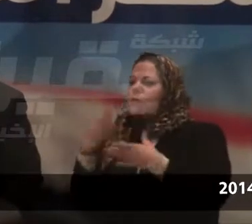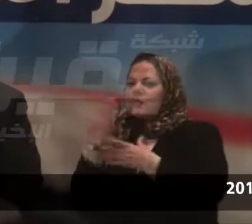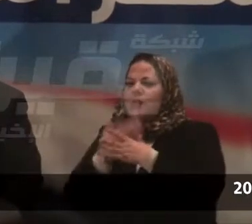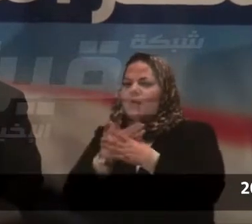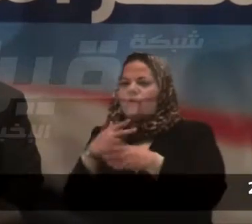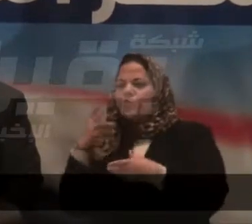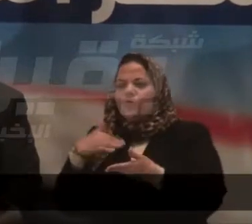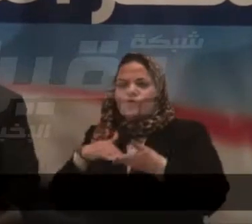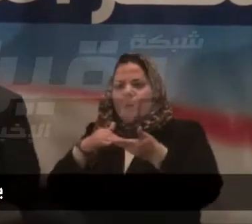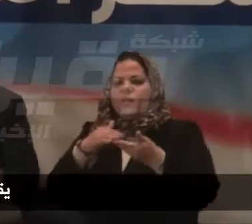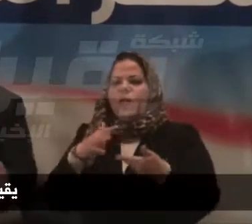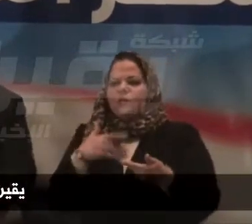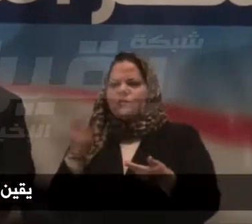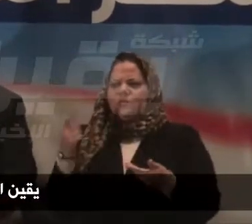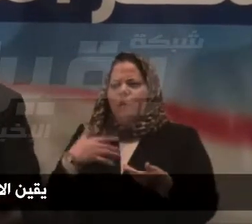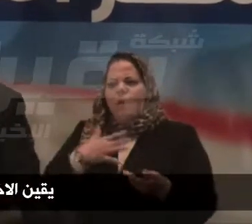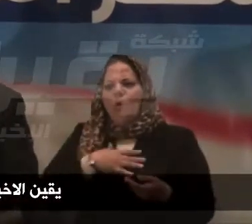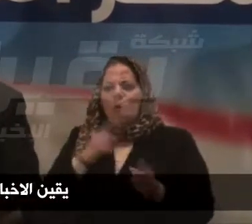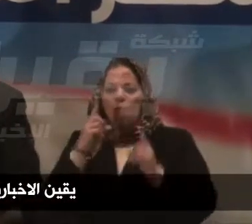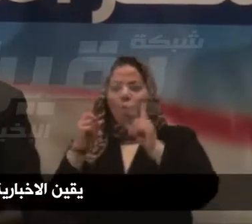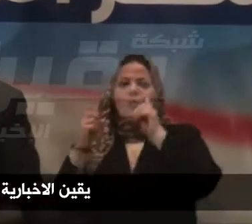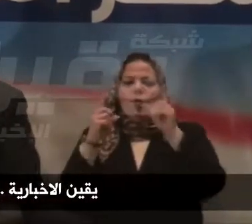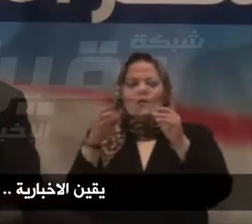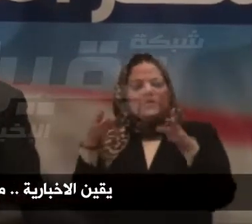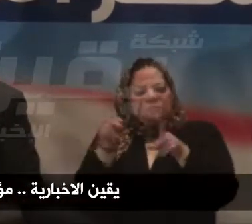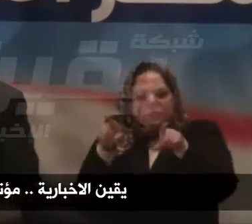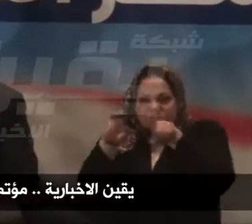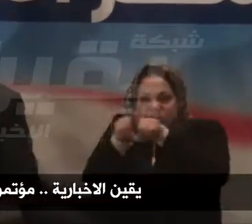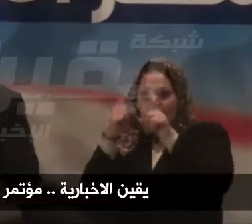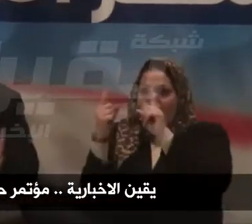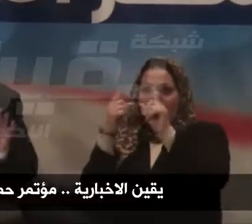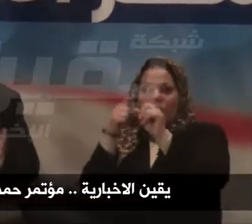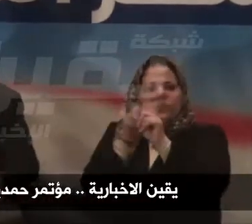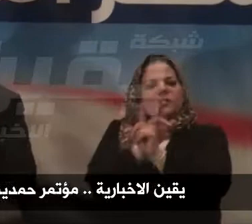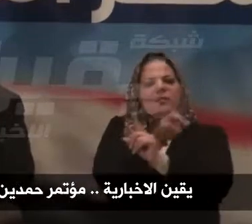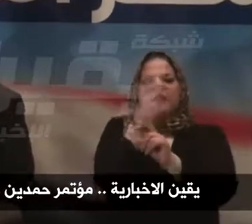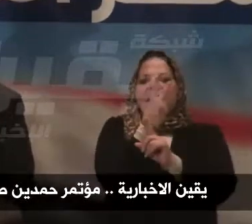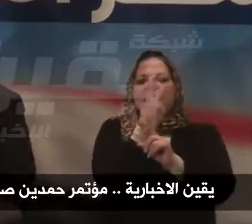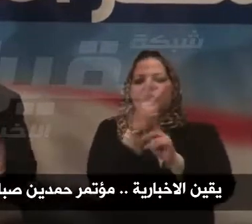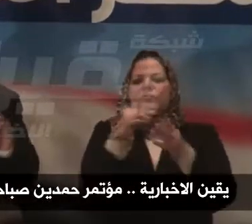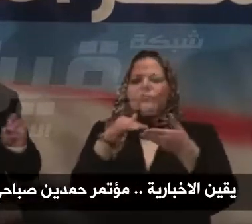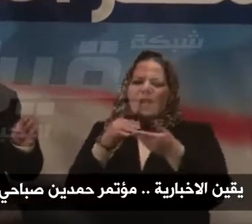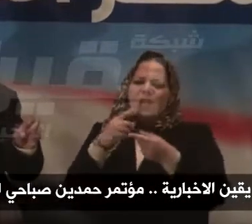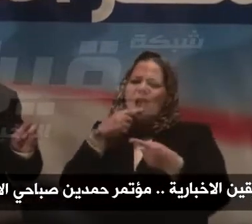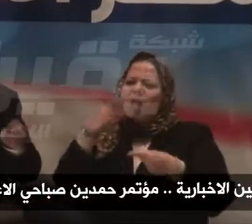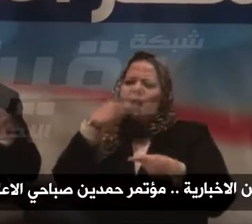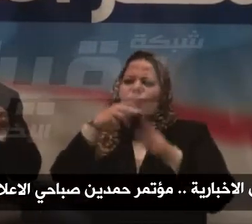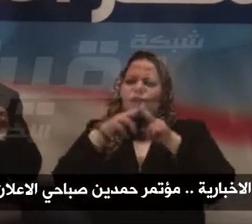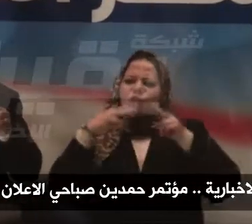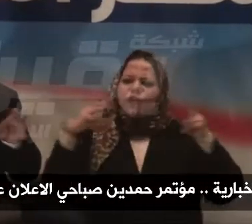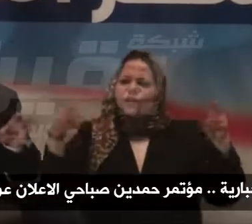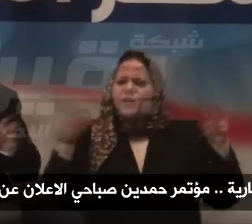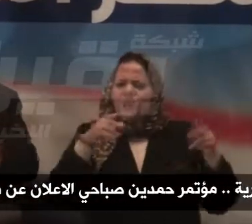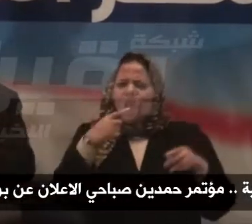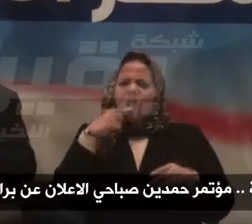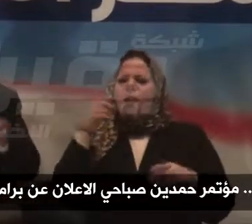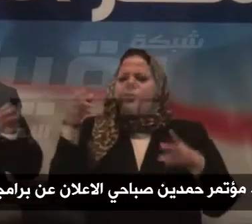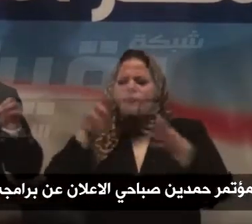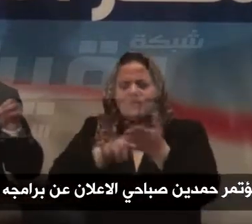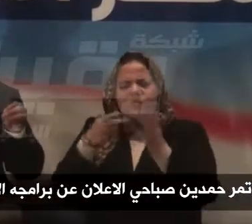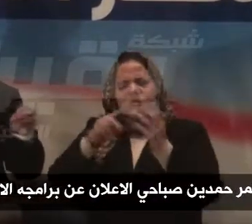دايما بنحب 1+1=2. يعني عندي مشكلة مش هفضل اتكلم في المشكلة دي 50